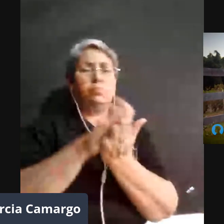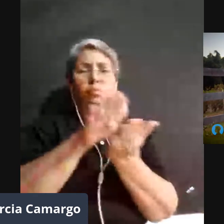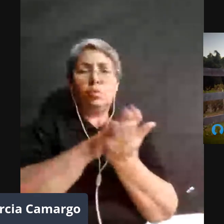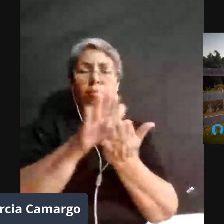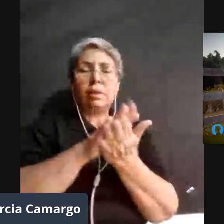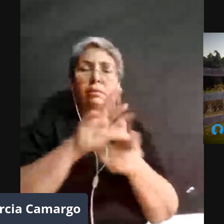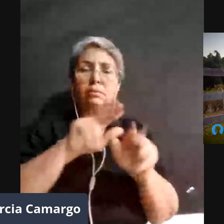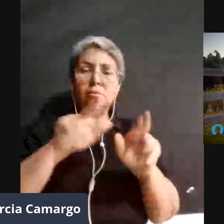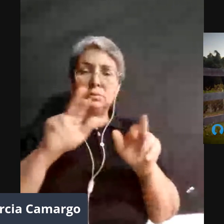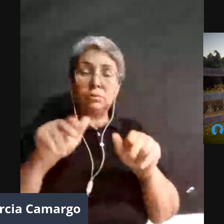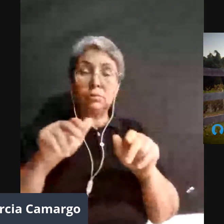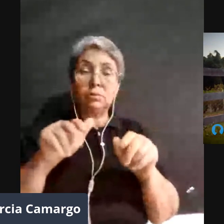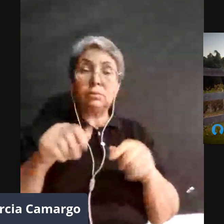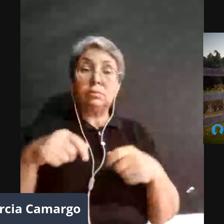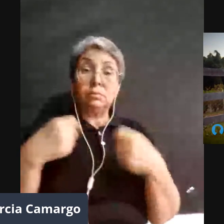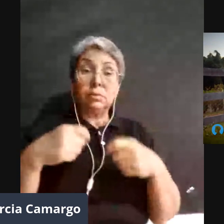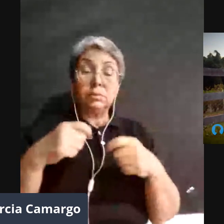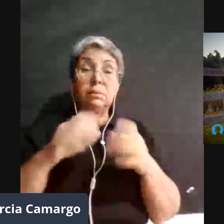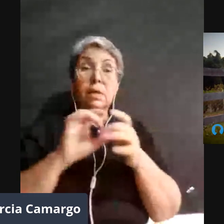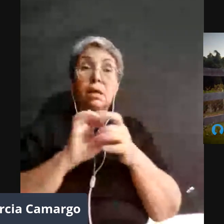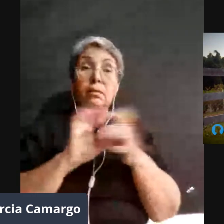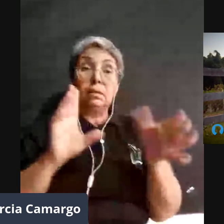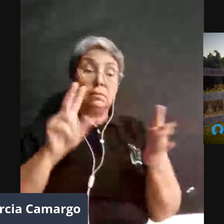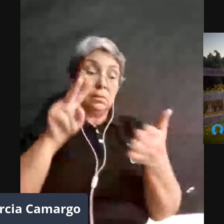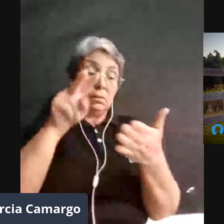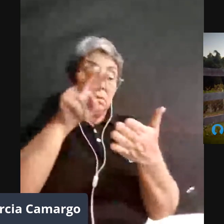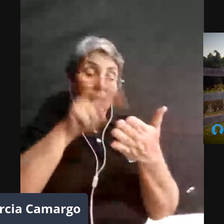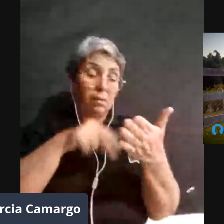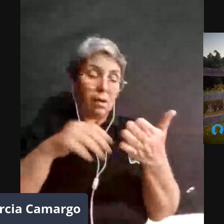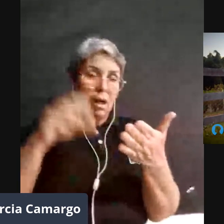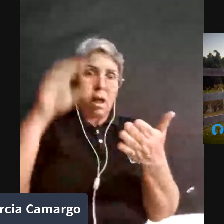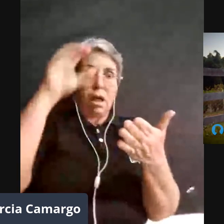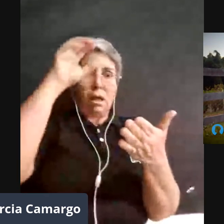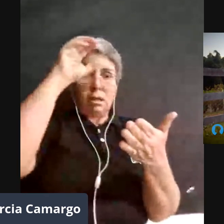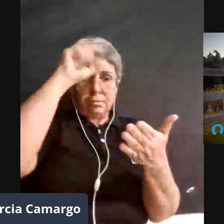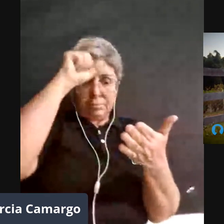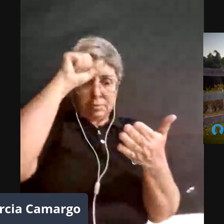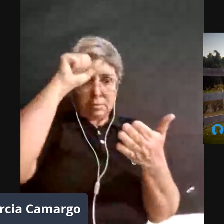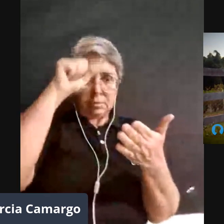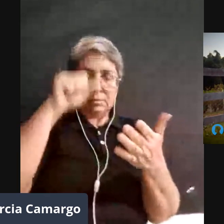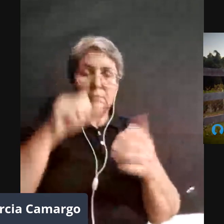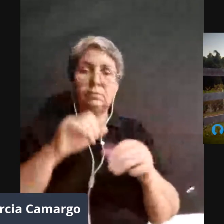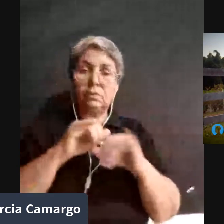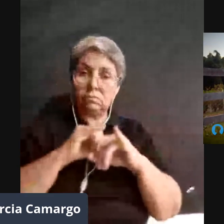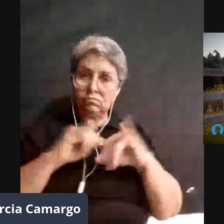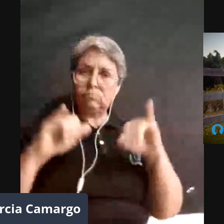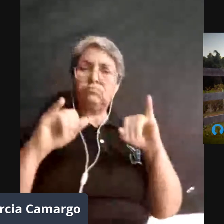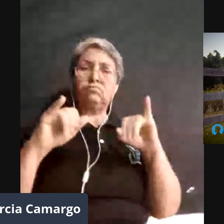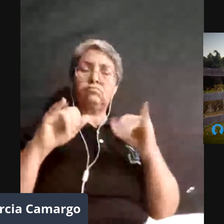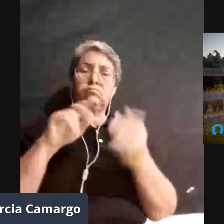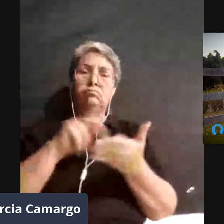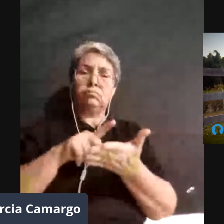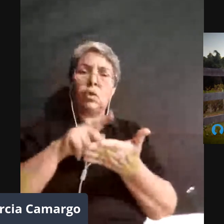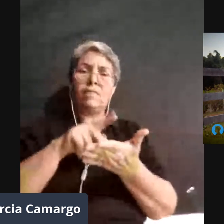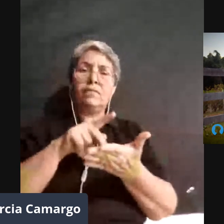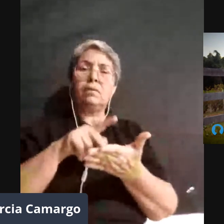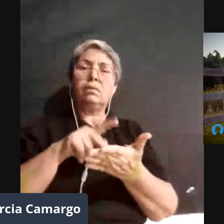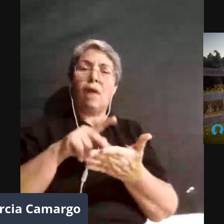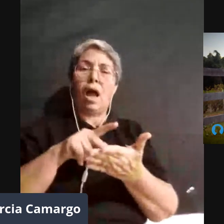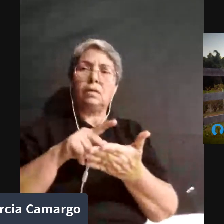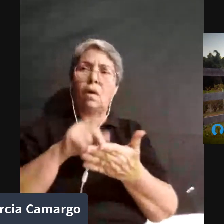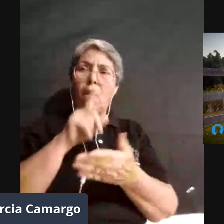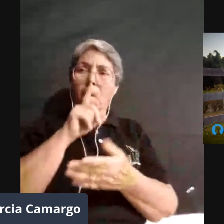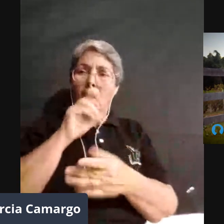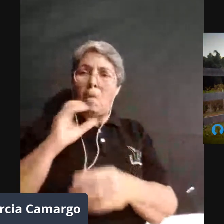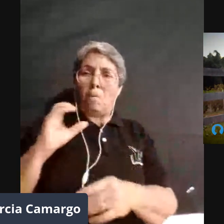que o registro que existe fale francamente, sem inibição. Porque quando a verdade for compreendida por você